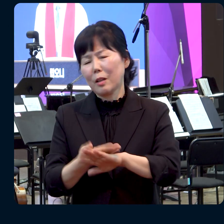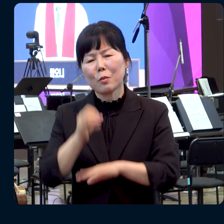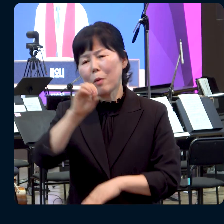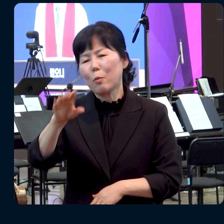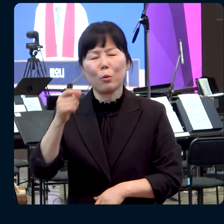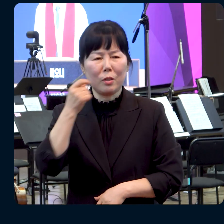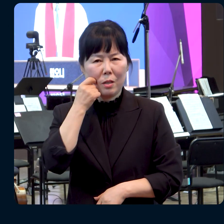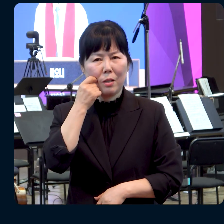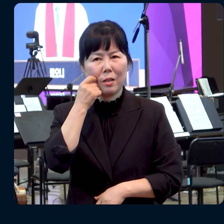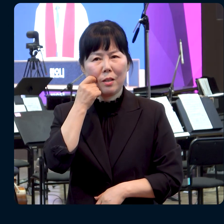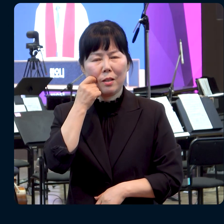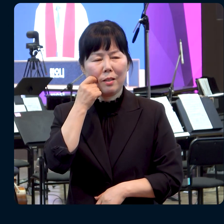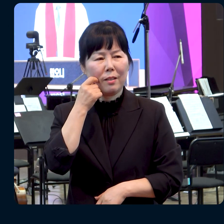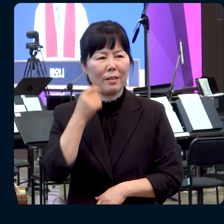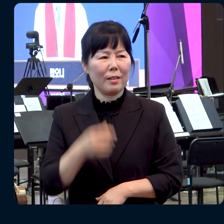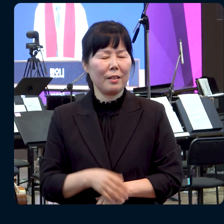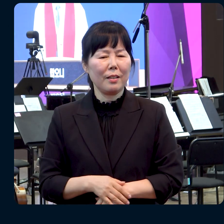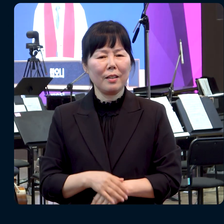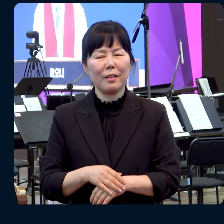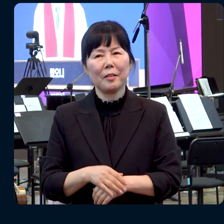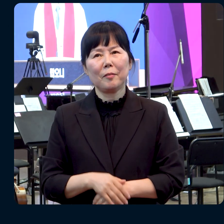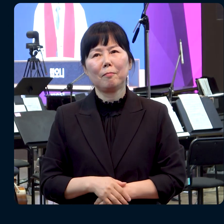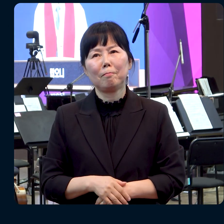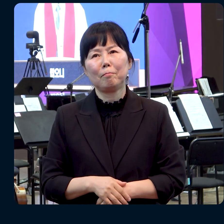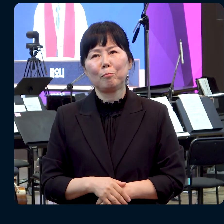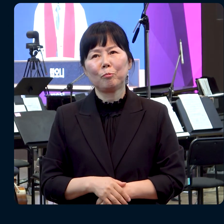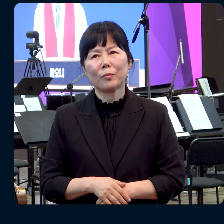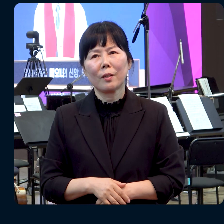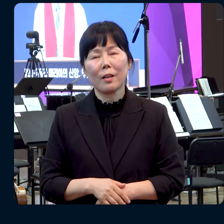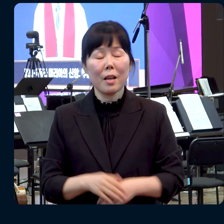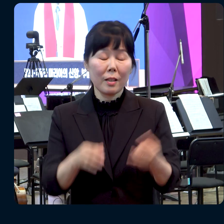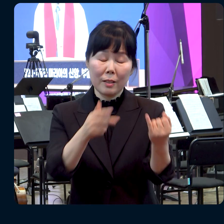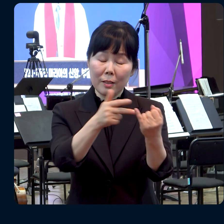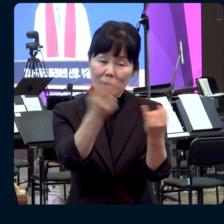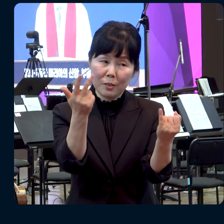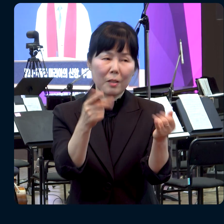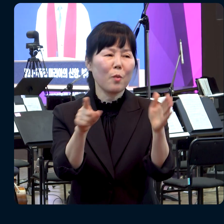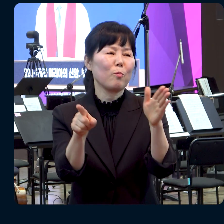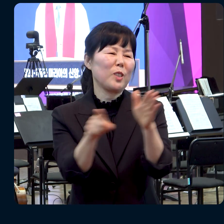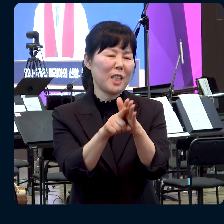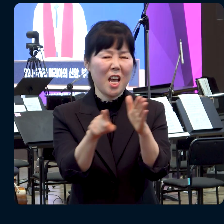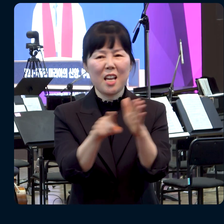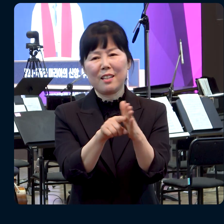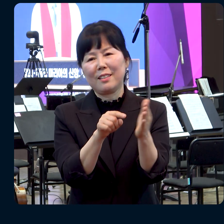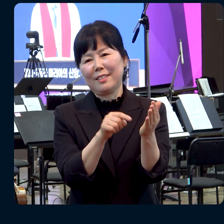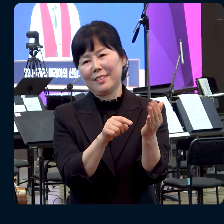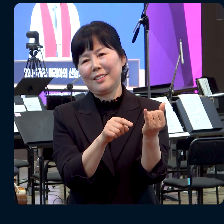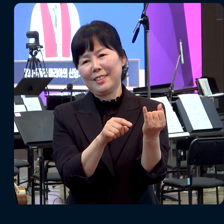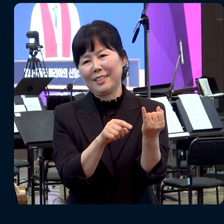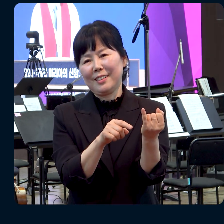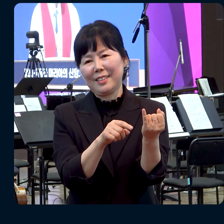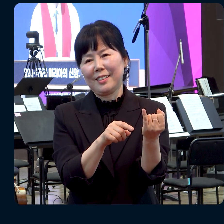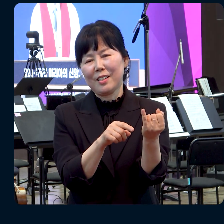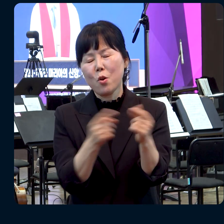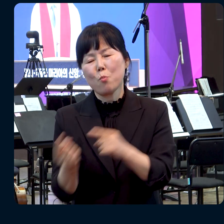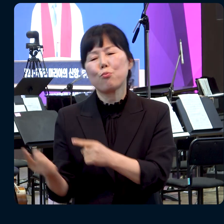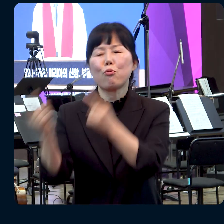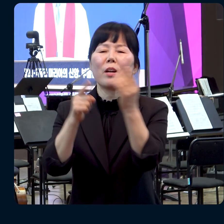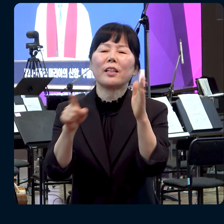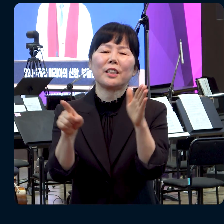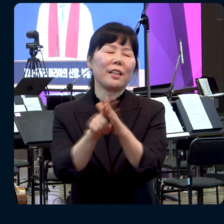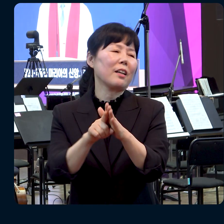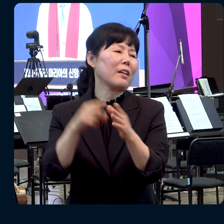이것이 바로 라보니입니다. 이것이 바로 막달라 마리아의 신앙입니다. 그리고 이것이 바로 부활